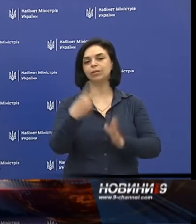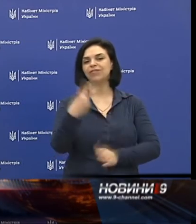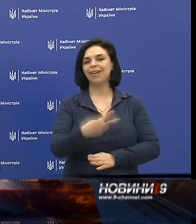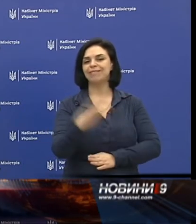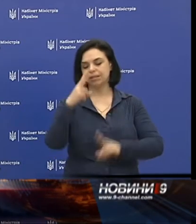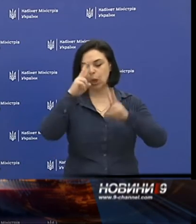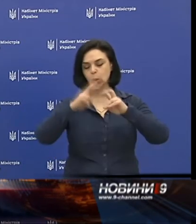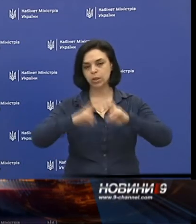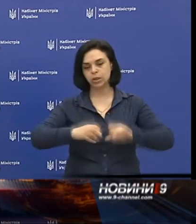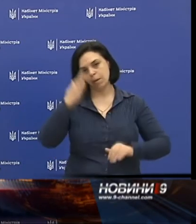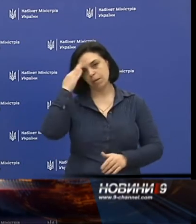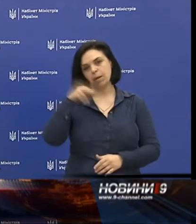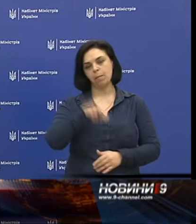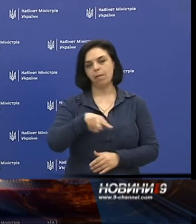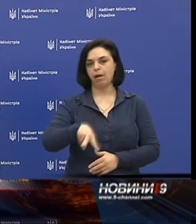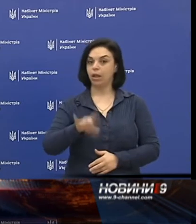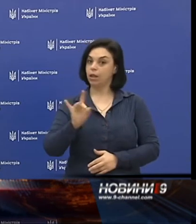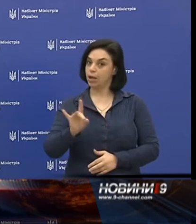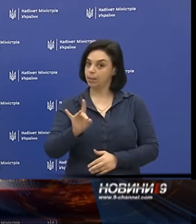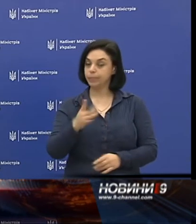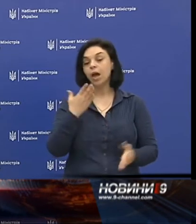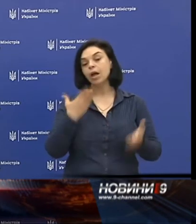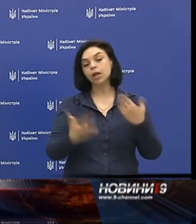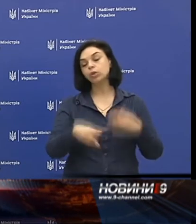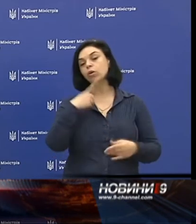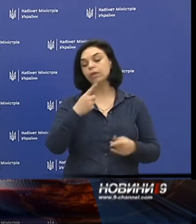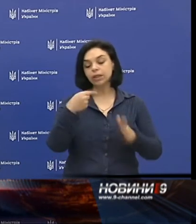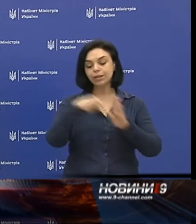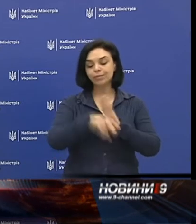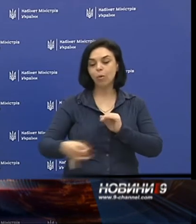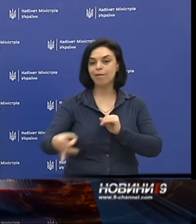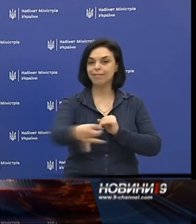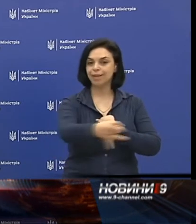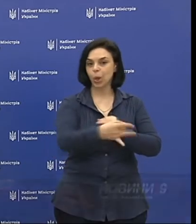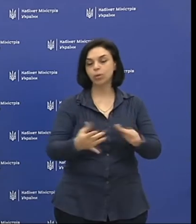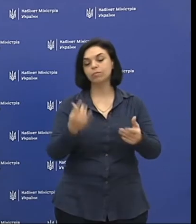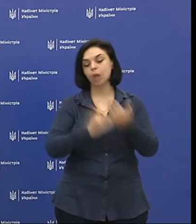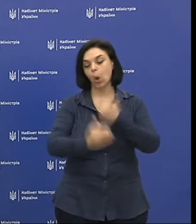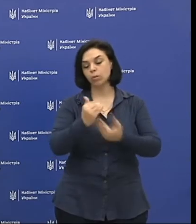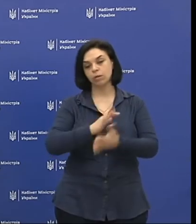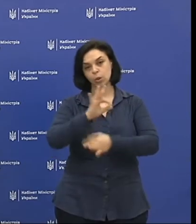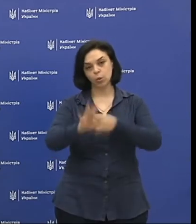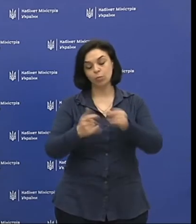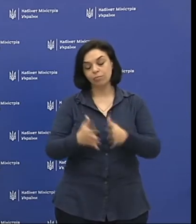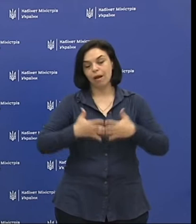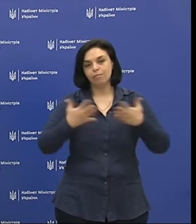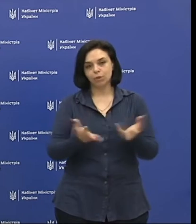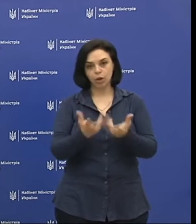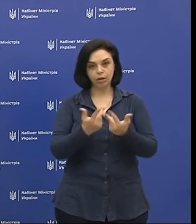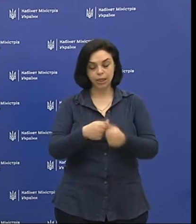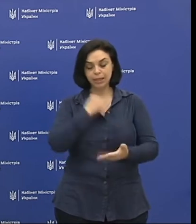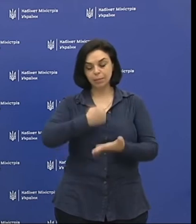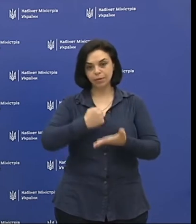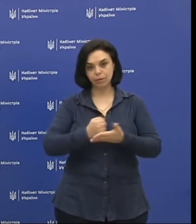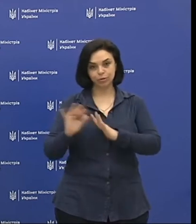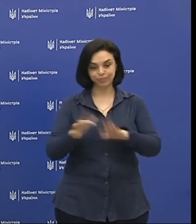8923 дослідження методом ПЛР. Якщо говорити в розрізі регіонів, то за останню добу найбільша кількість